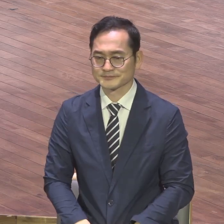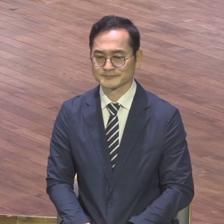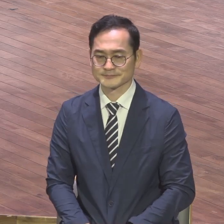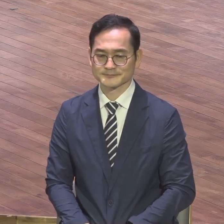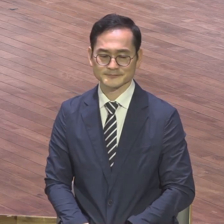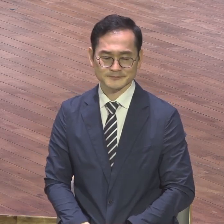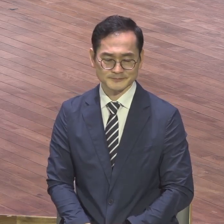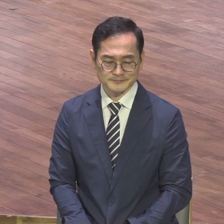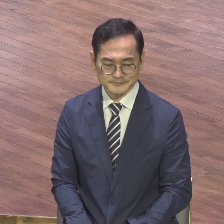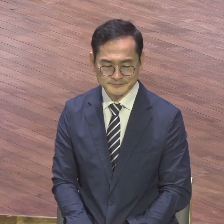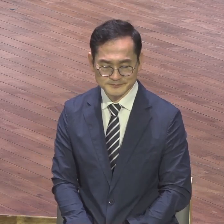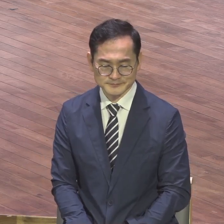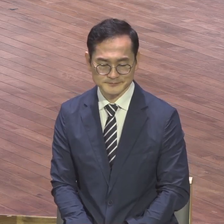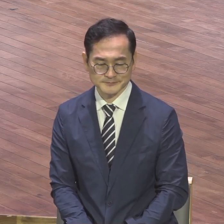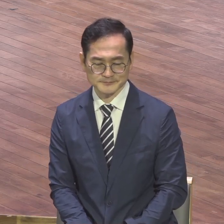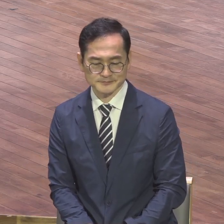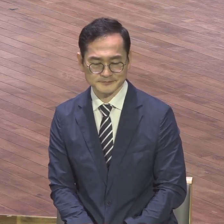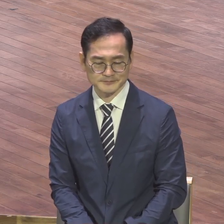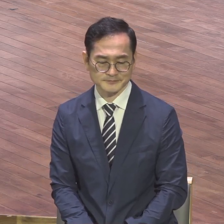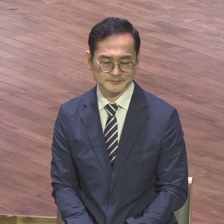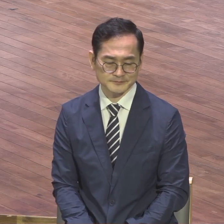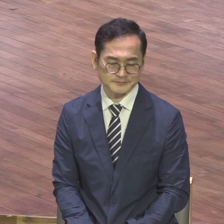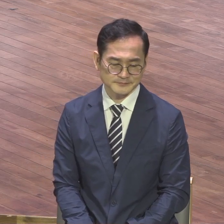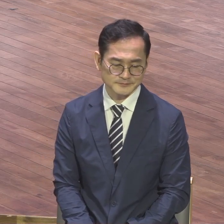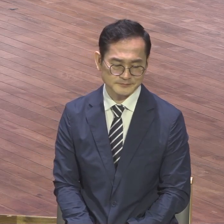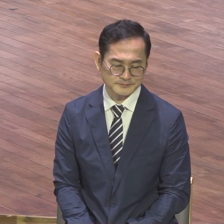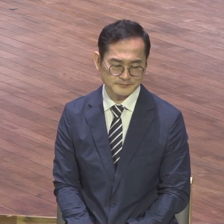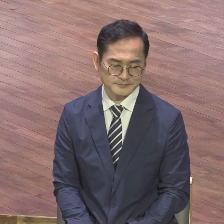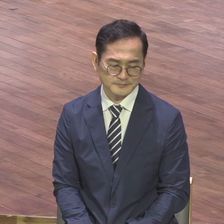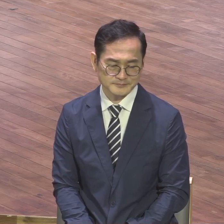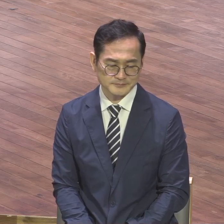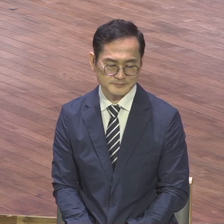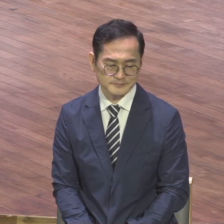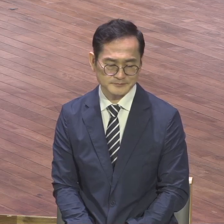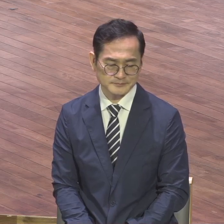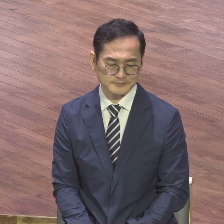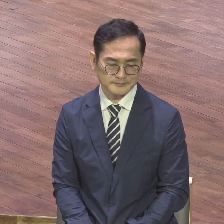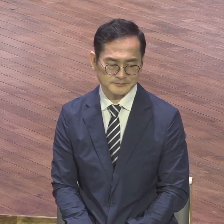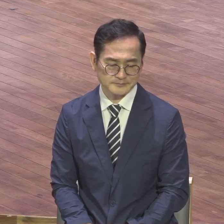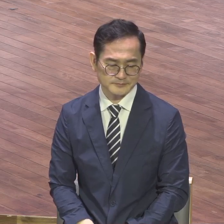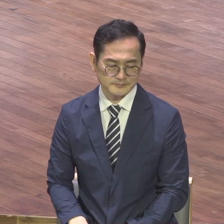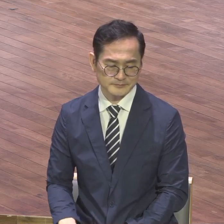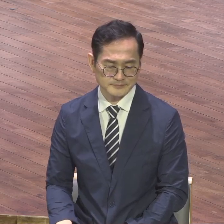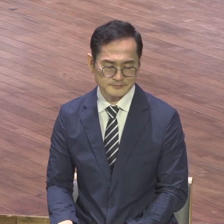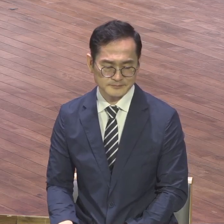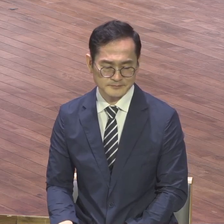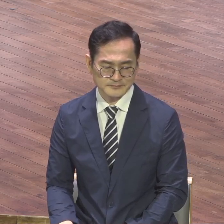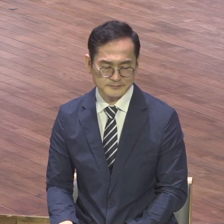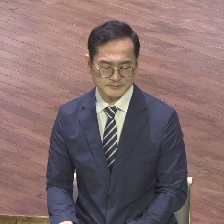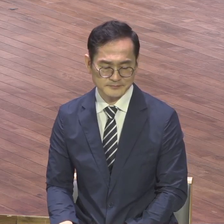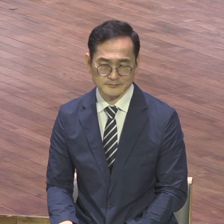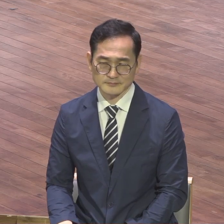사업하면서 1년에 100교 이상 누가 나는 그걸 가기 싫어하는 사람 원고 없어. 다시는 안 갈 거니까.